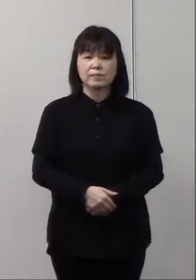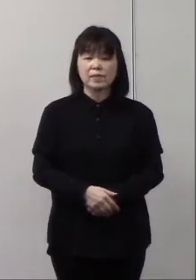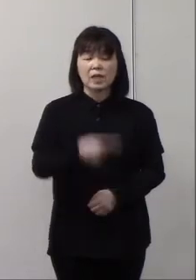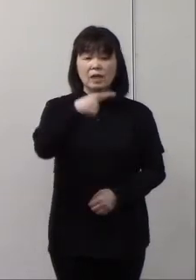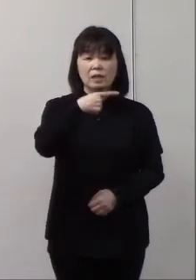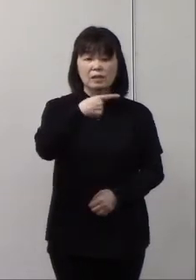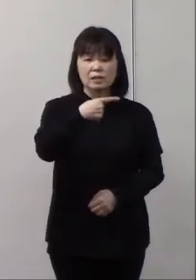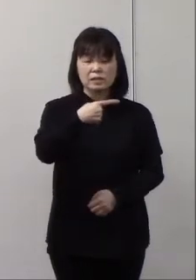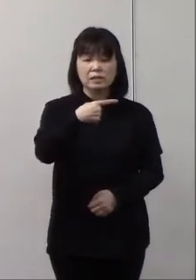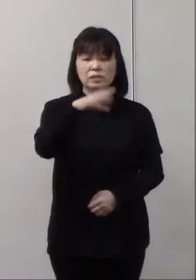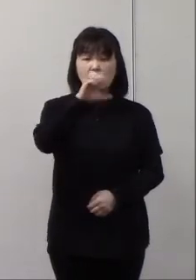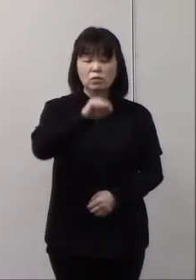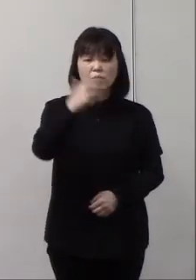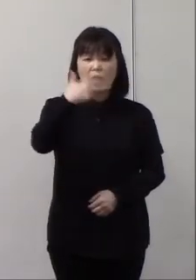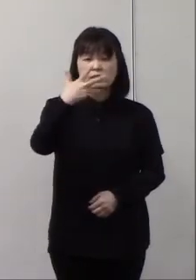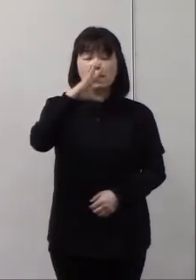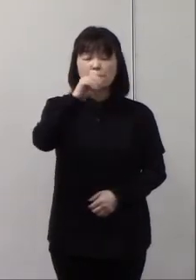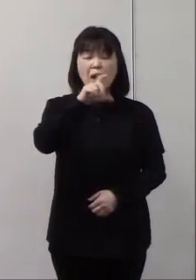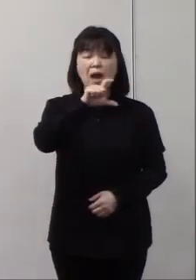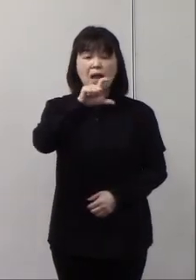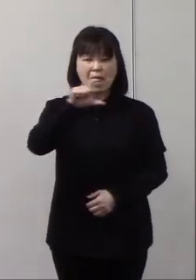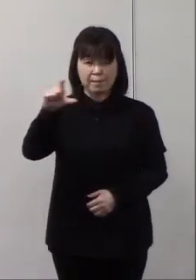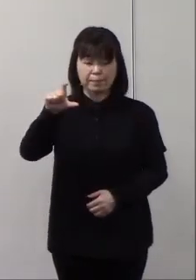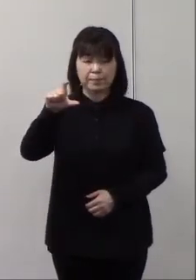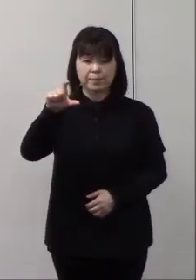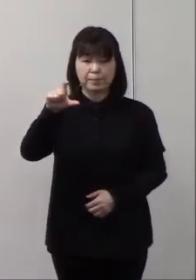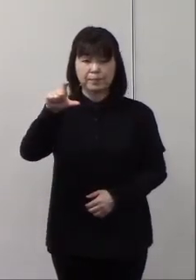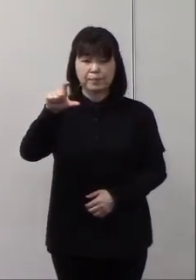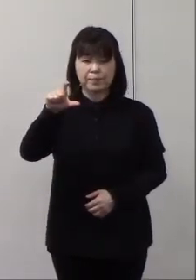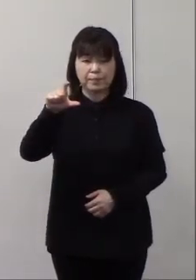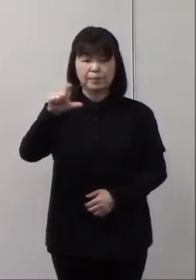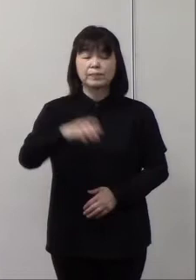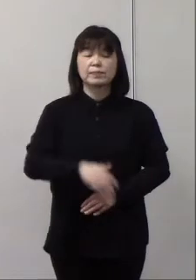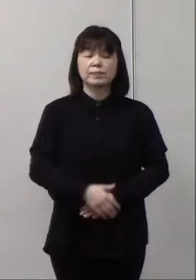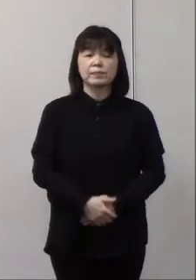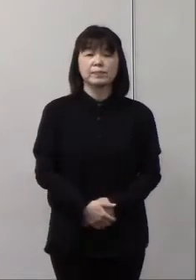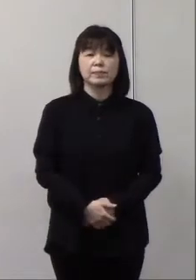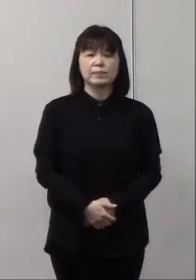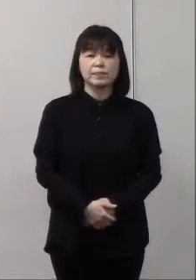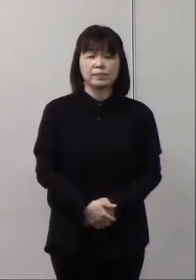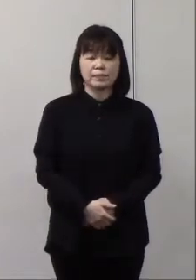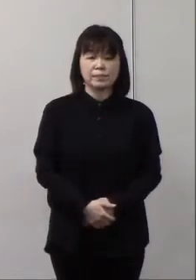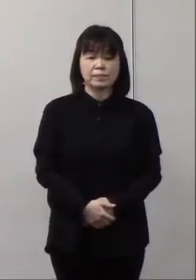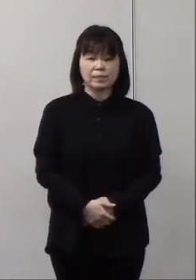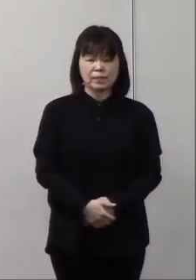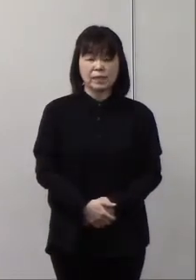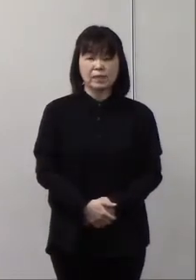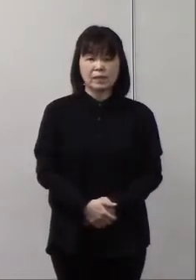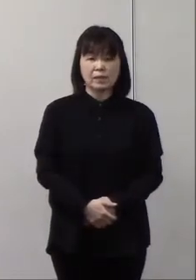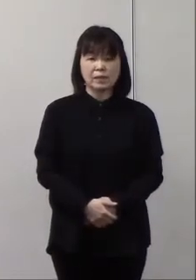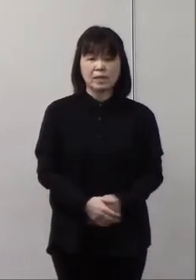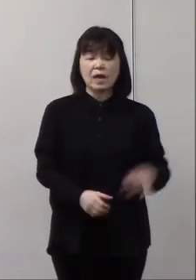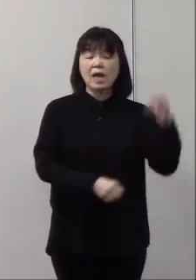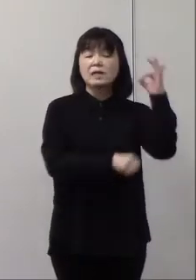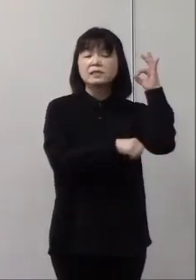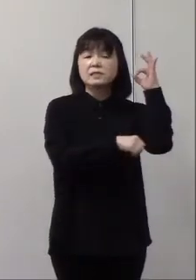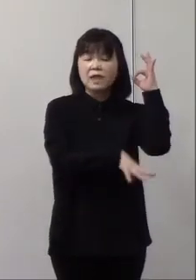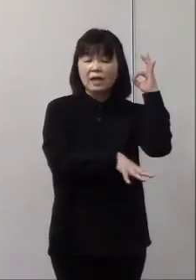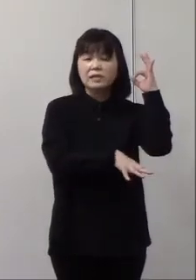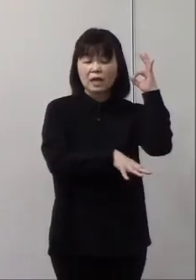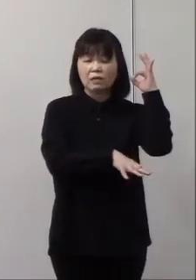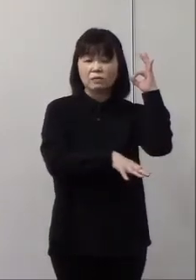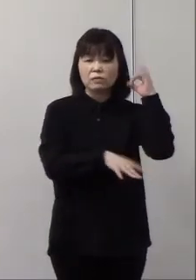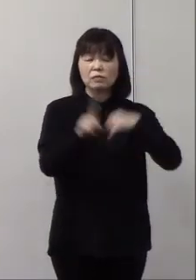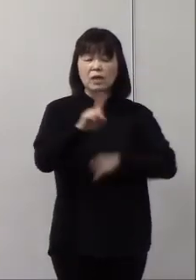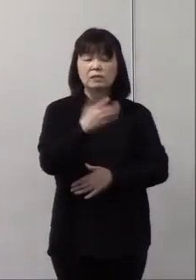1億8000万円ということになったところでございます。で、財源内訳については下に書いてありますが、右